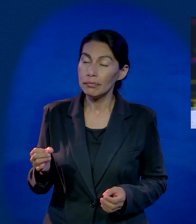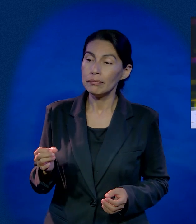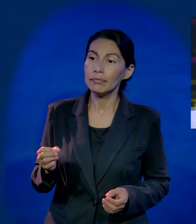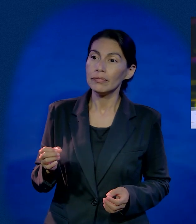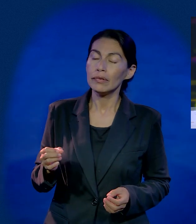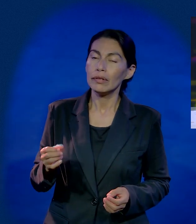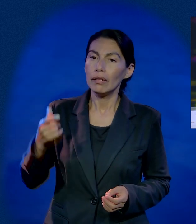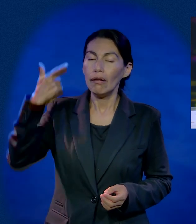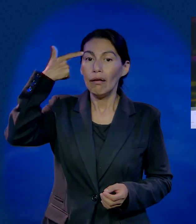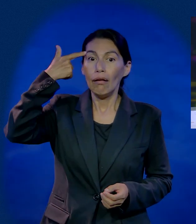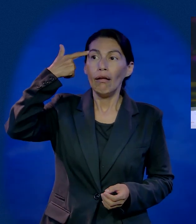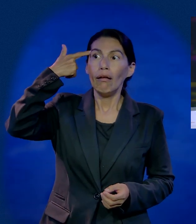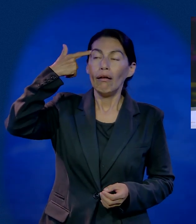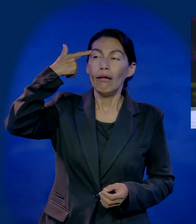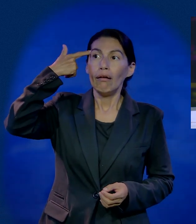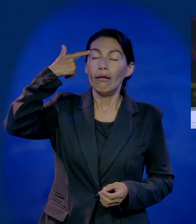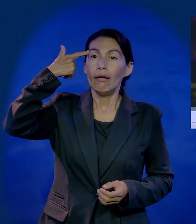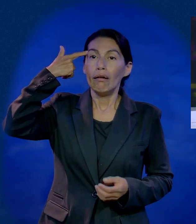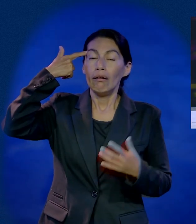sí?